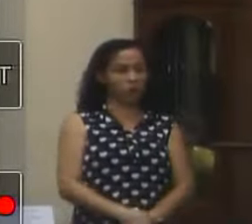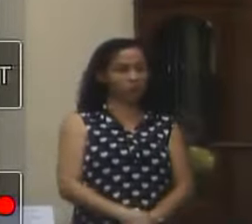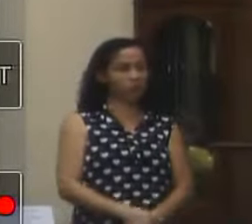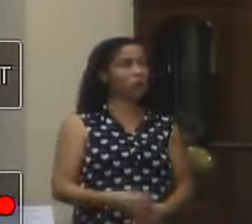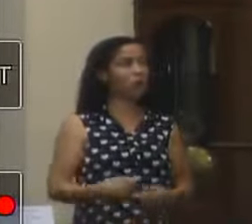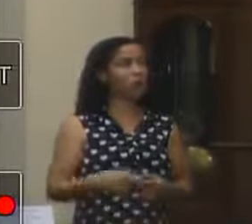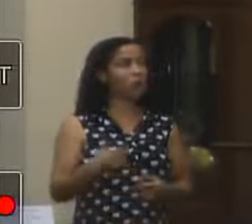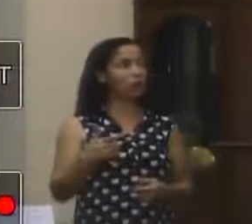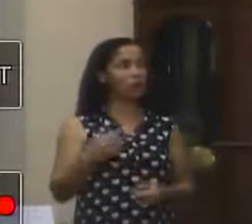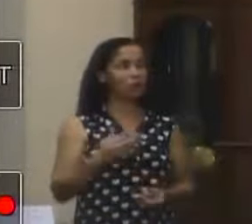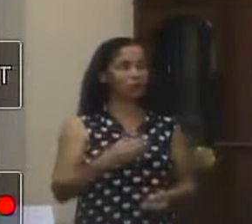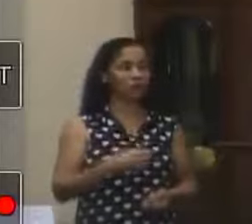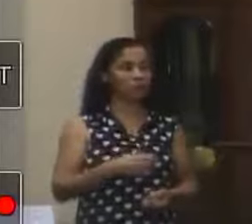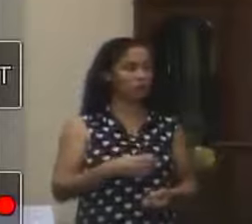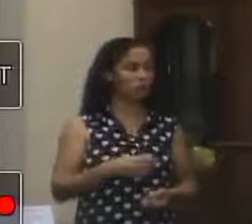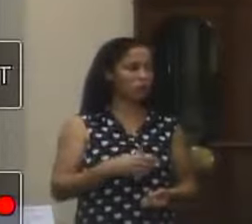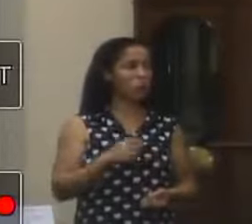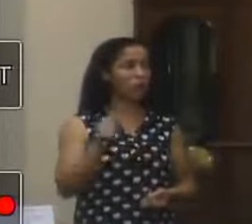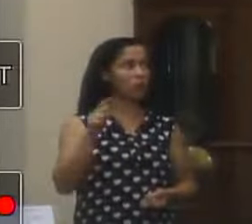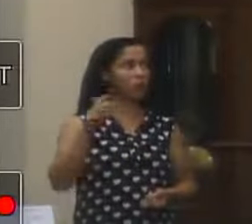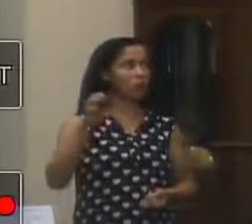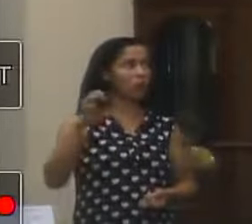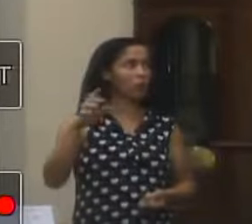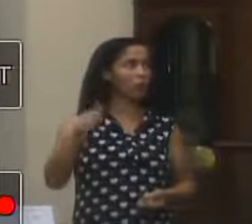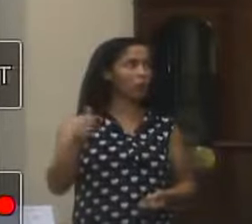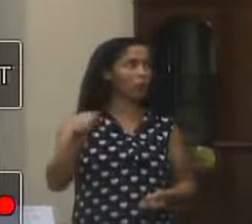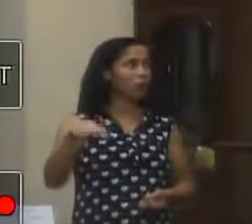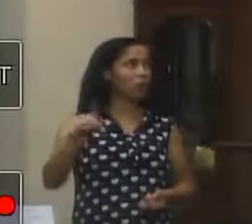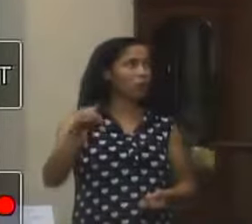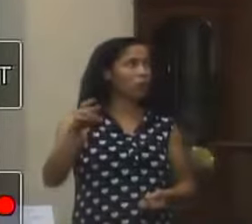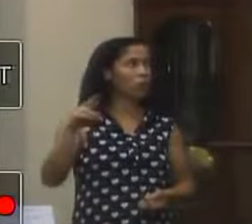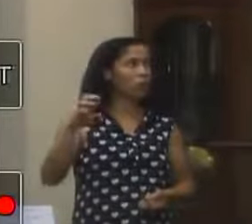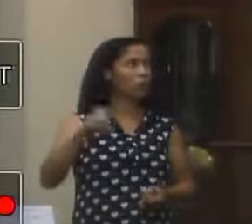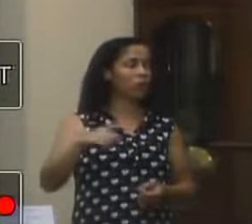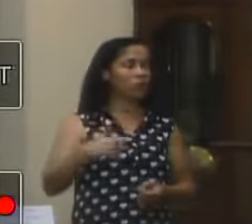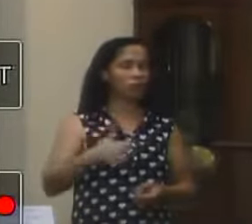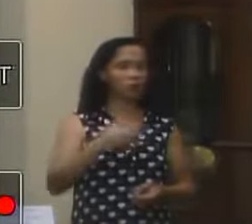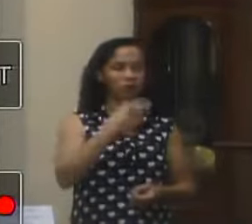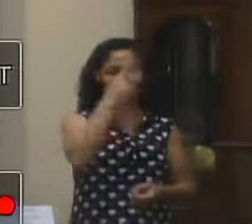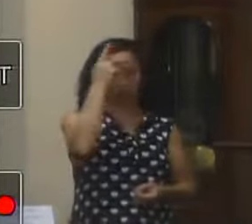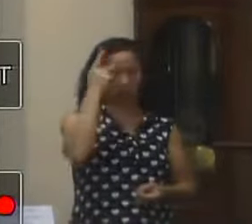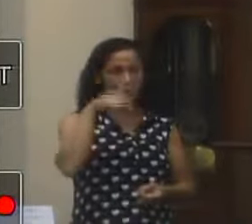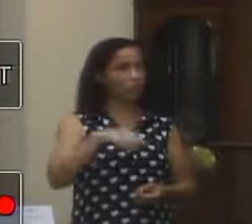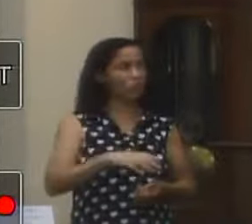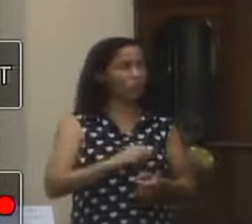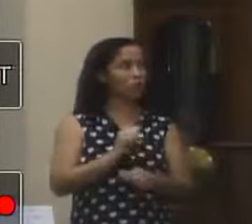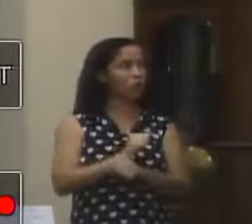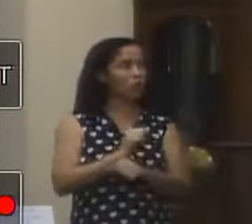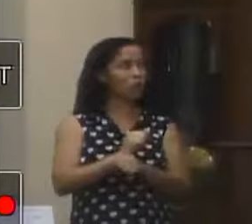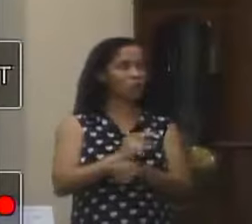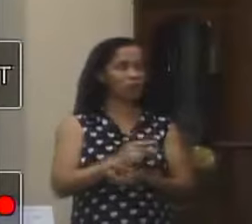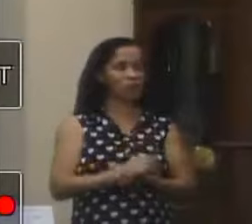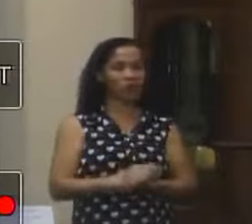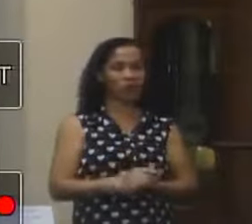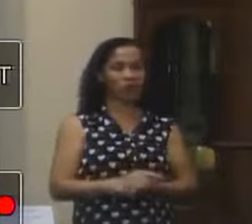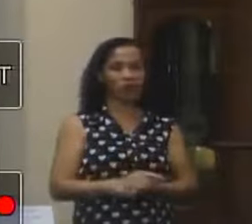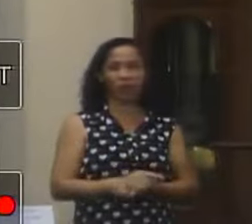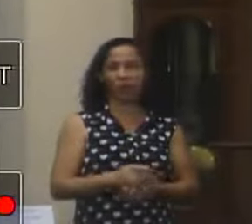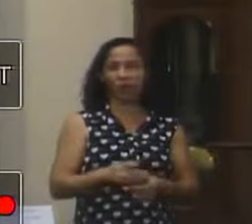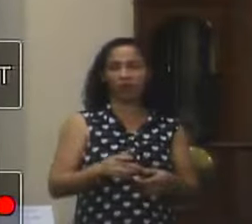ele não tem um homem, doutor Alexandre, não tem um homem aqui na região de Barra do Piraí. Está esperando a licitação, está esperando